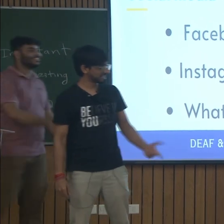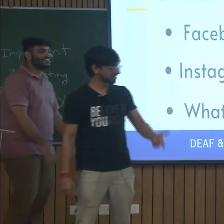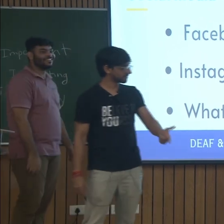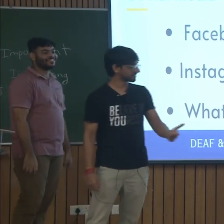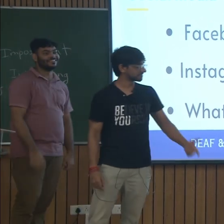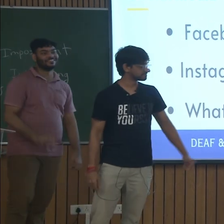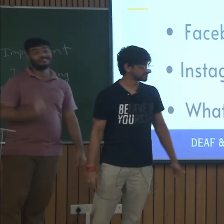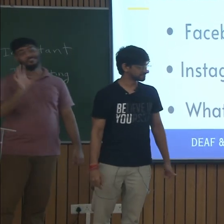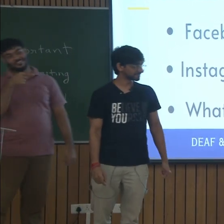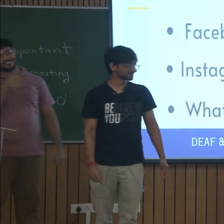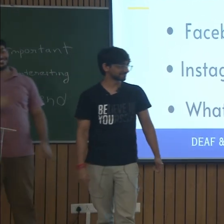Leave now and then.